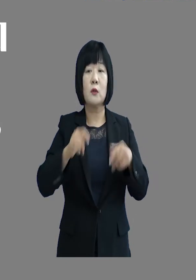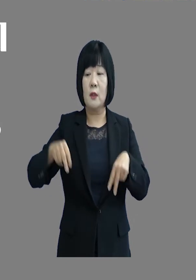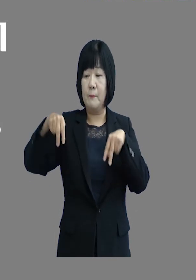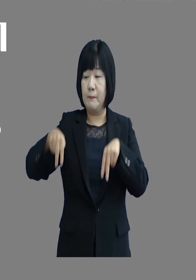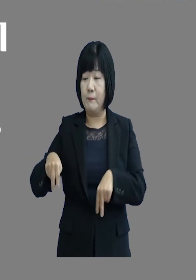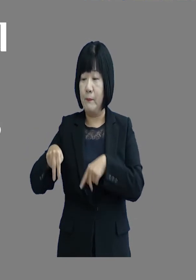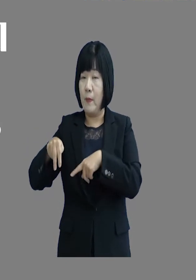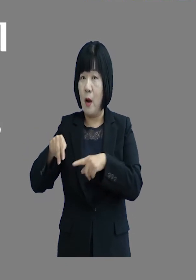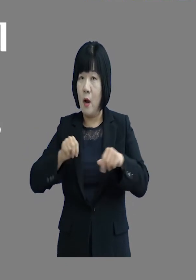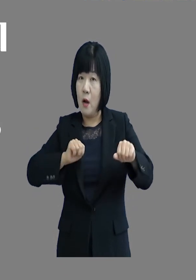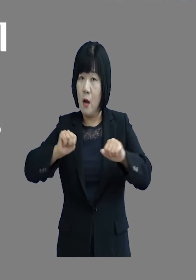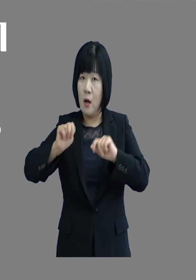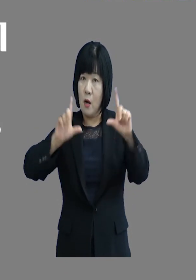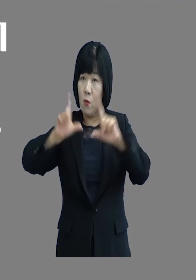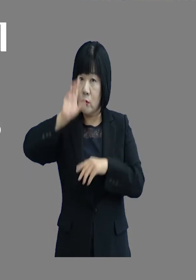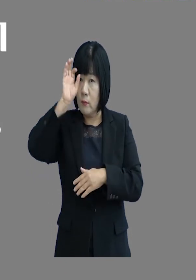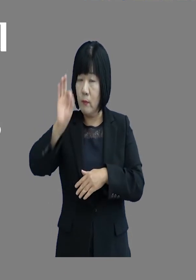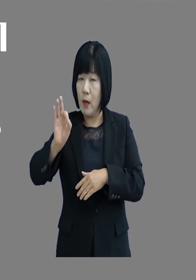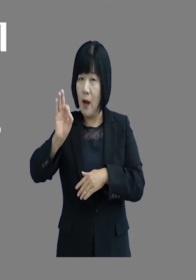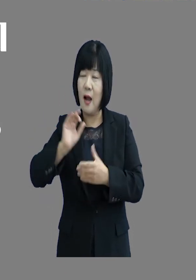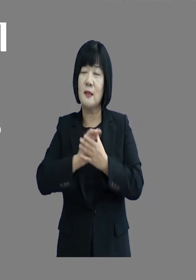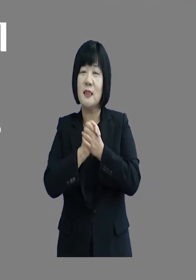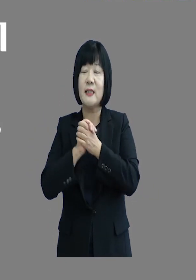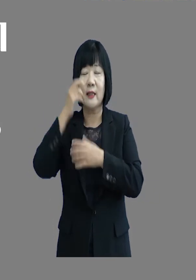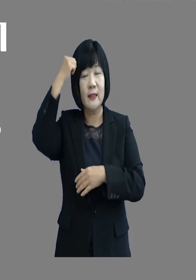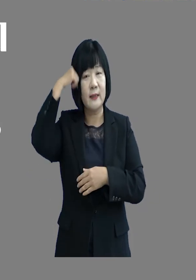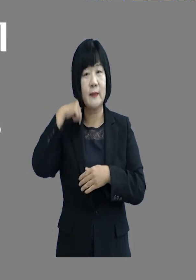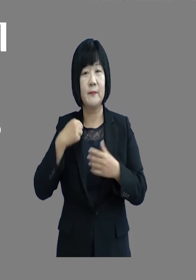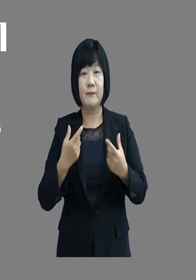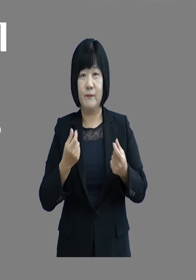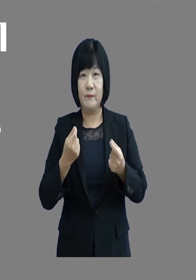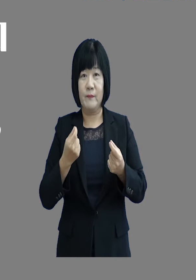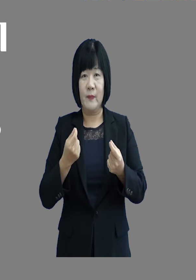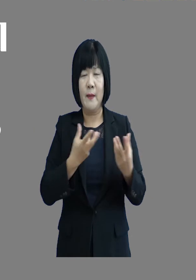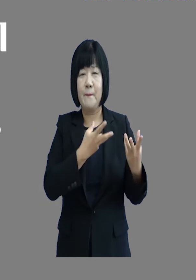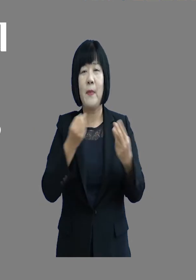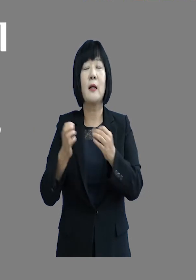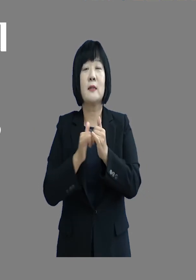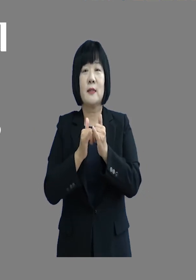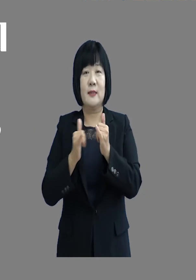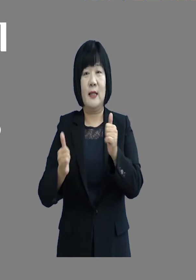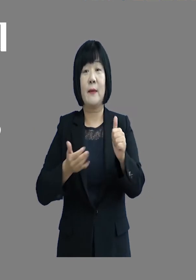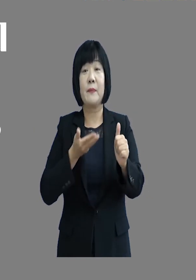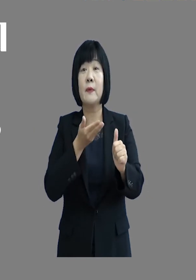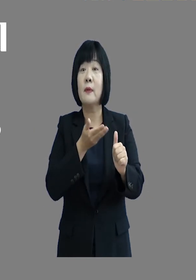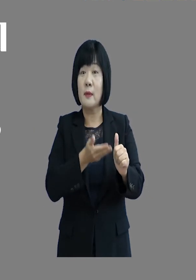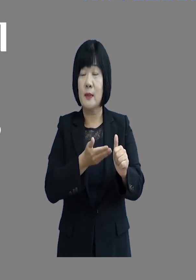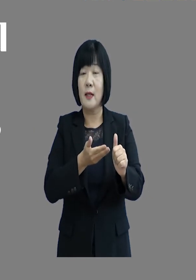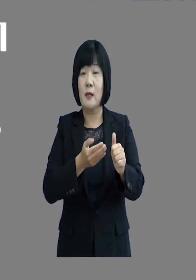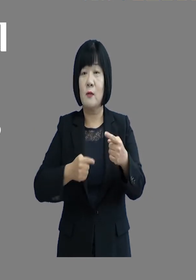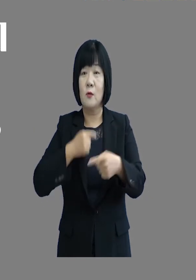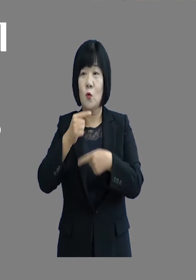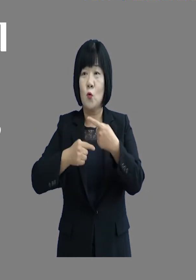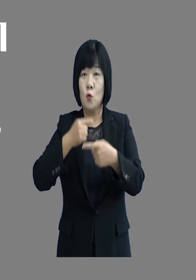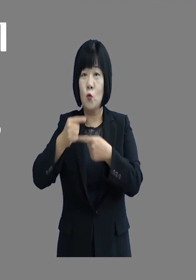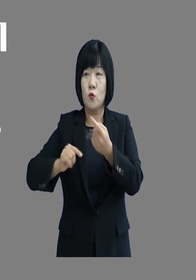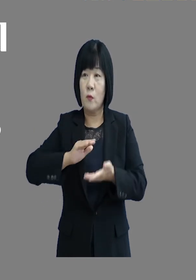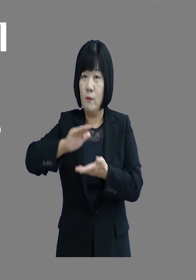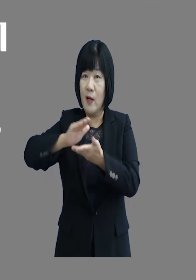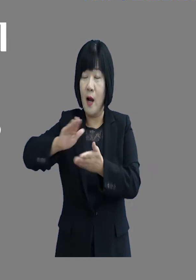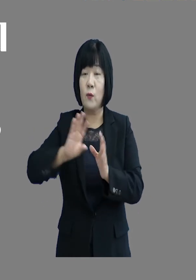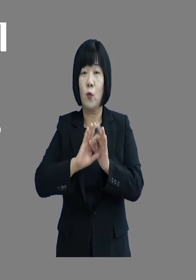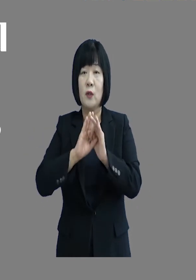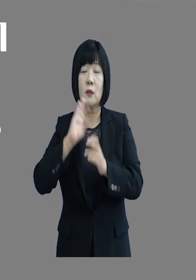나와서 활동하는 걸 보니까 굉장히 친근하고 그리고 앞으로 많은 사람들에게 이 수어를 통해 가지고서